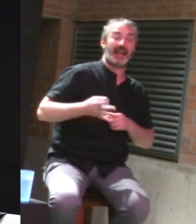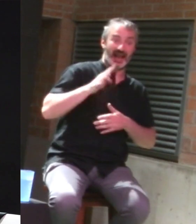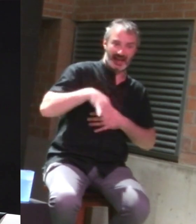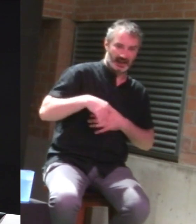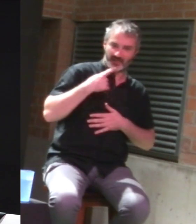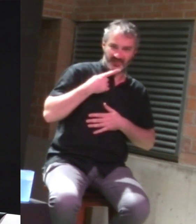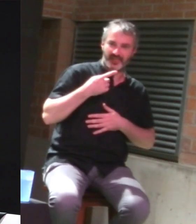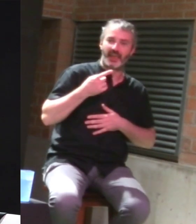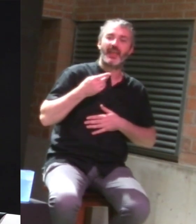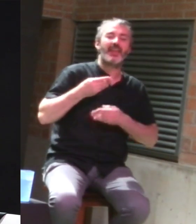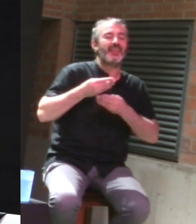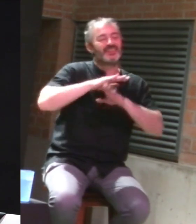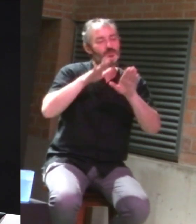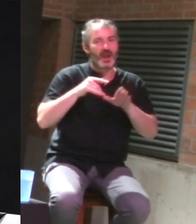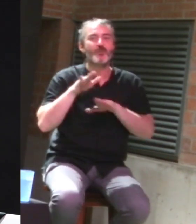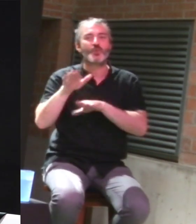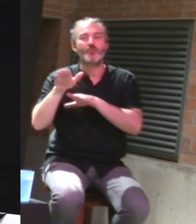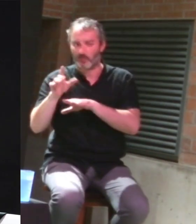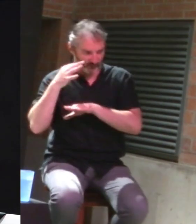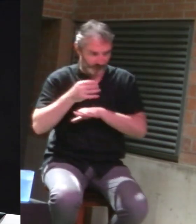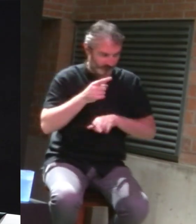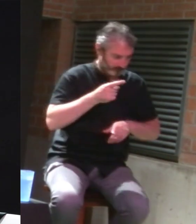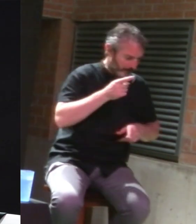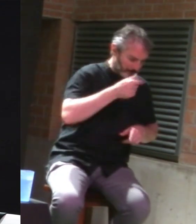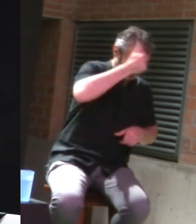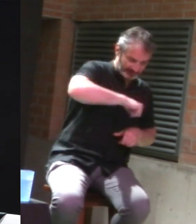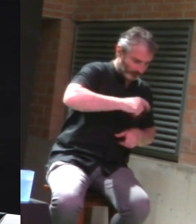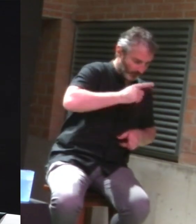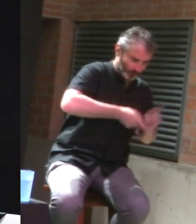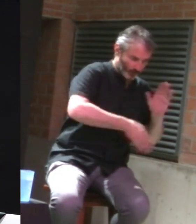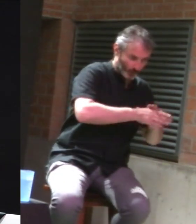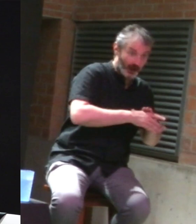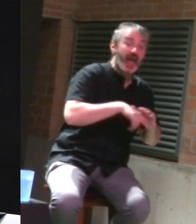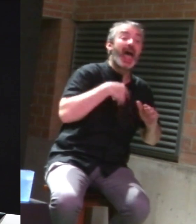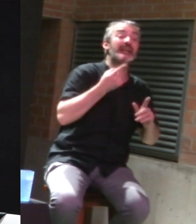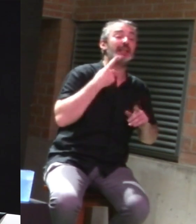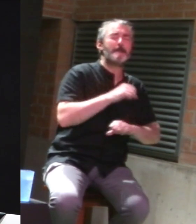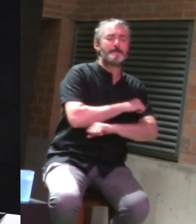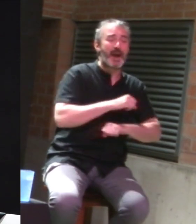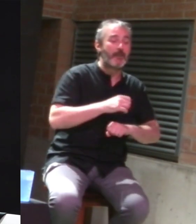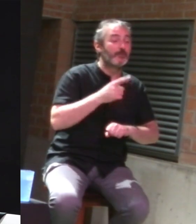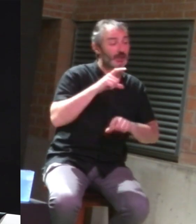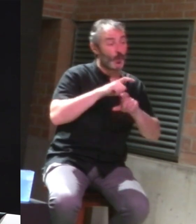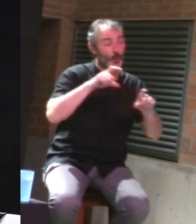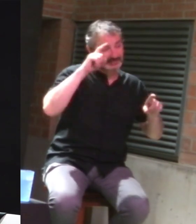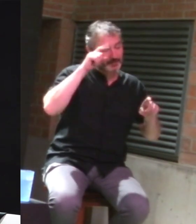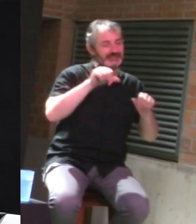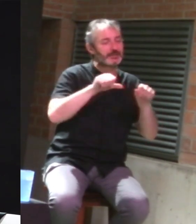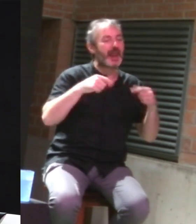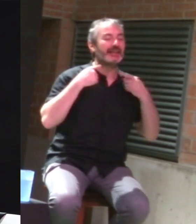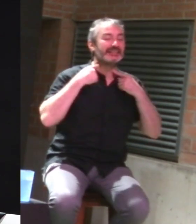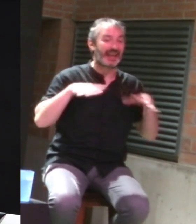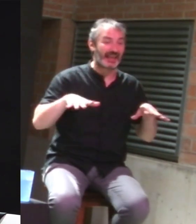grans propietaris de la ciutat. Fixeu-vos, per exemple, després de l'esclat de la Setmana Tràgica, que és un atac directe als marquesos